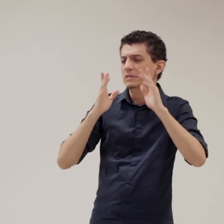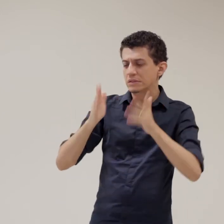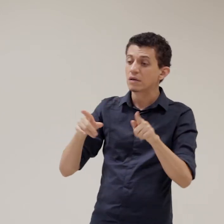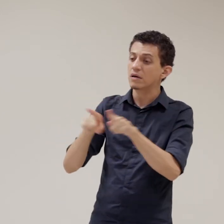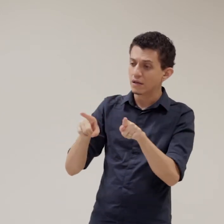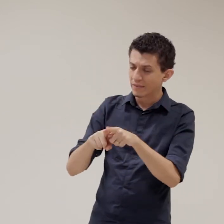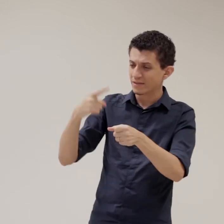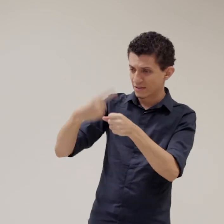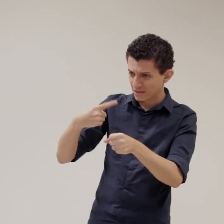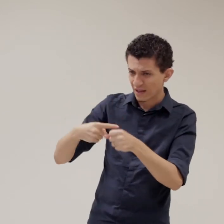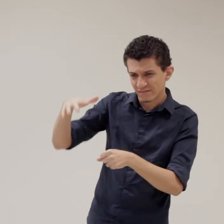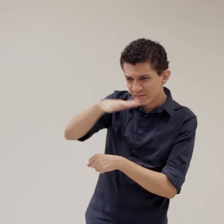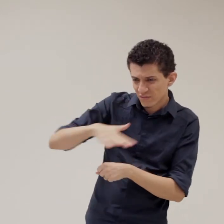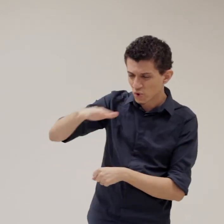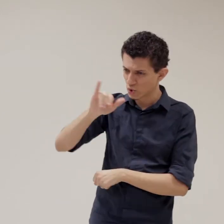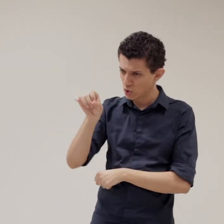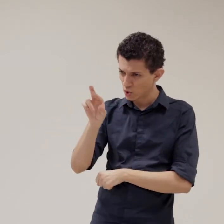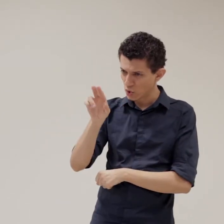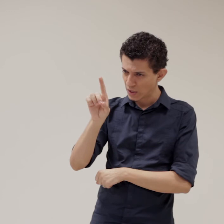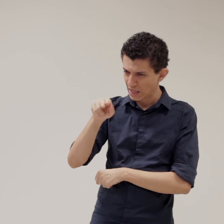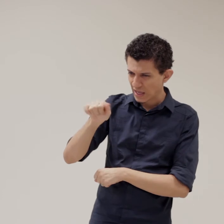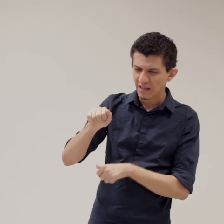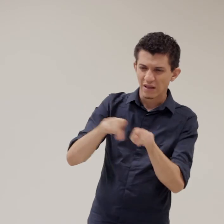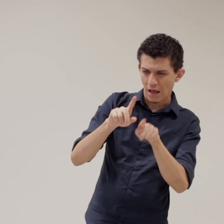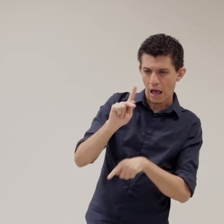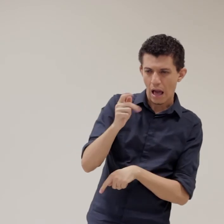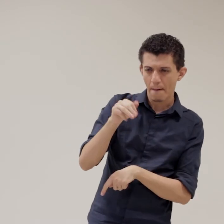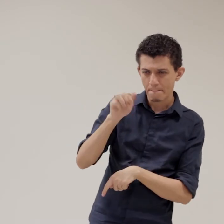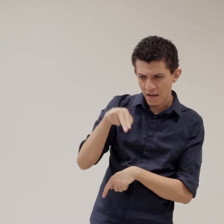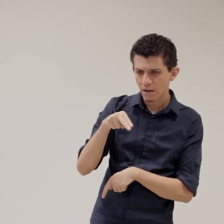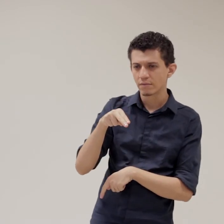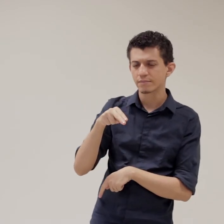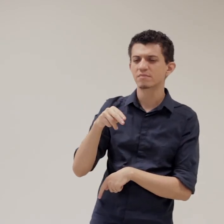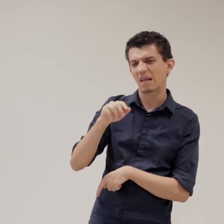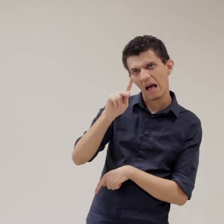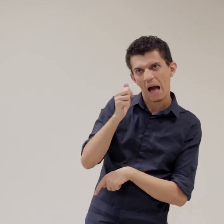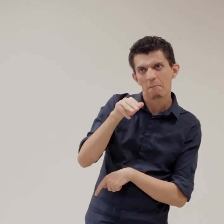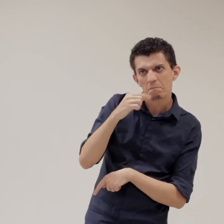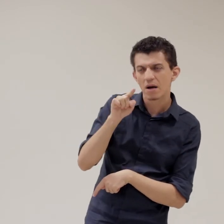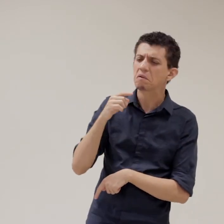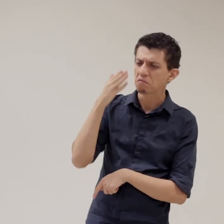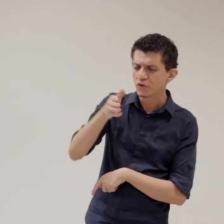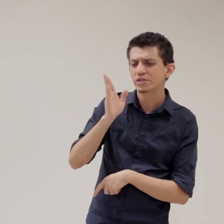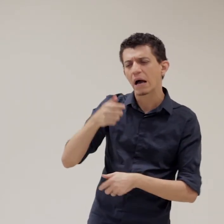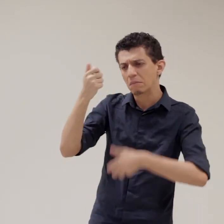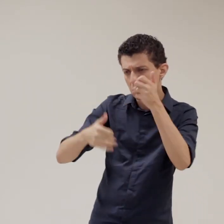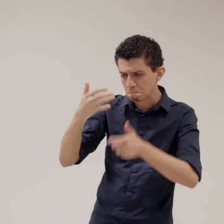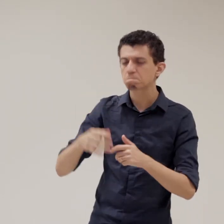com surdez em escolas, faculdades e órgãos públicos. Temos trabalhado para conscientizar as igrejas da necessidade desse tipo